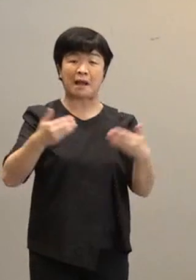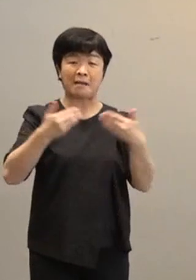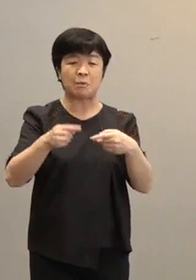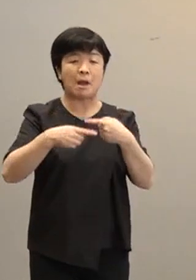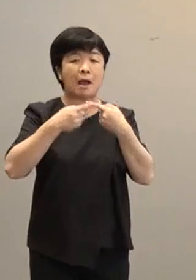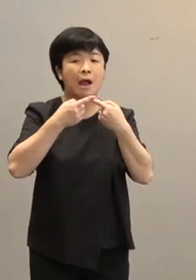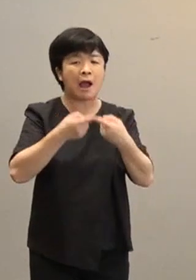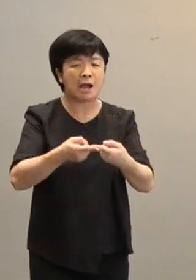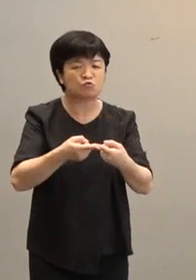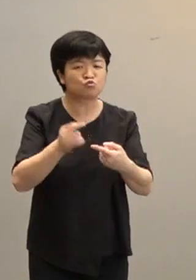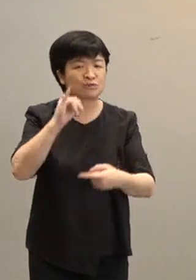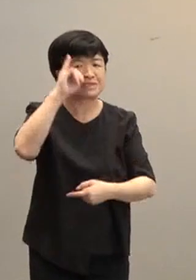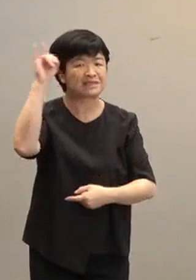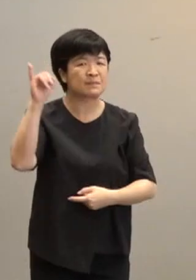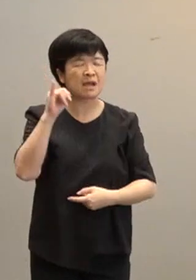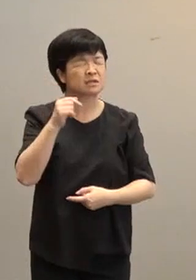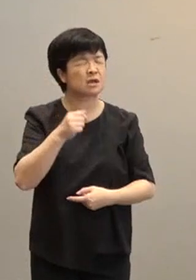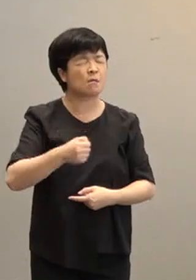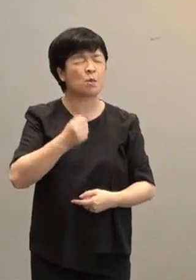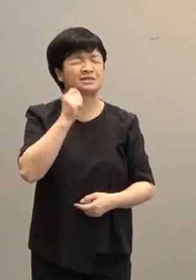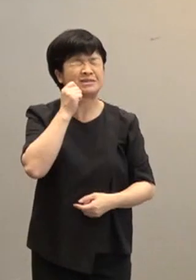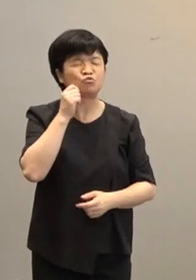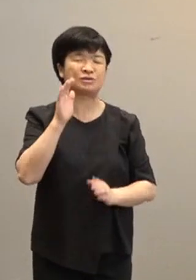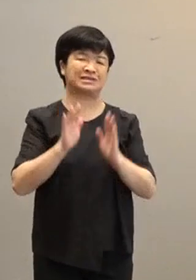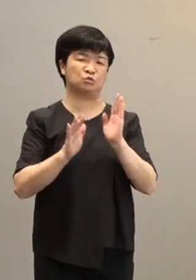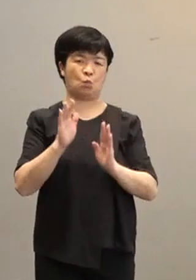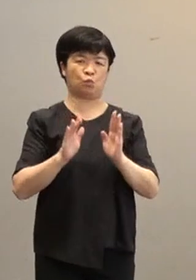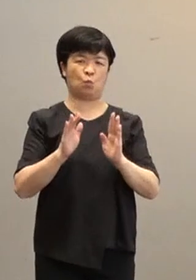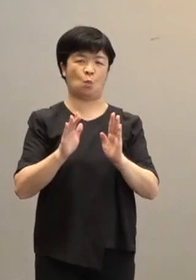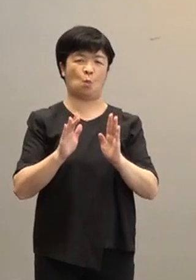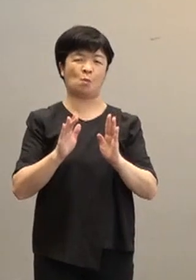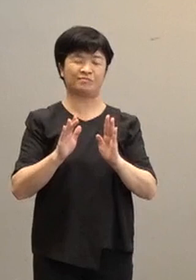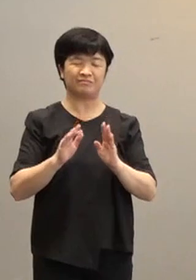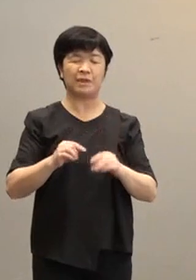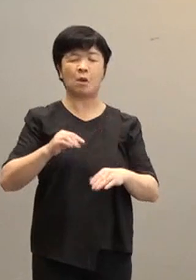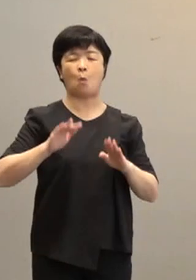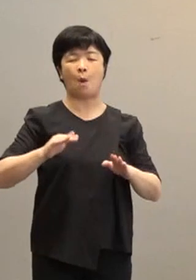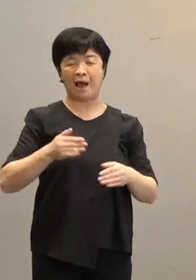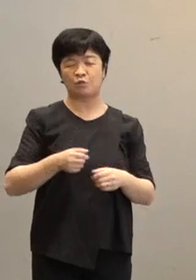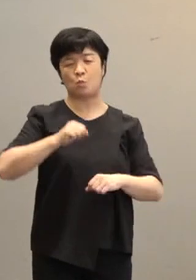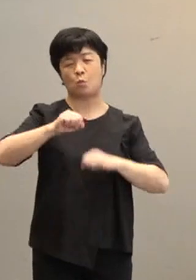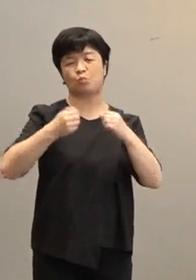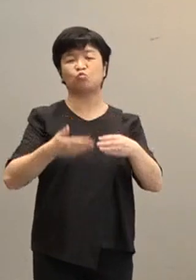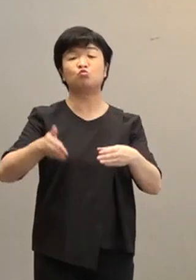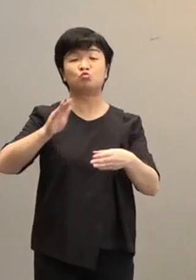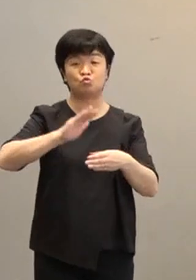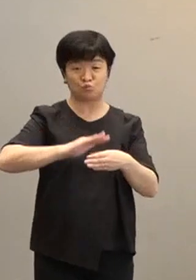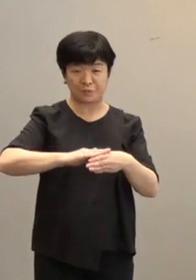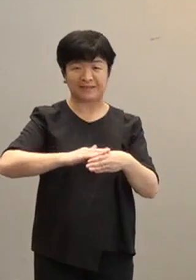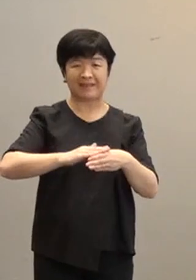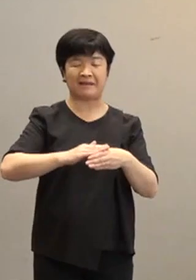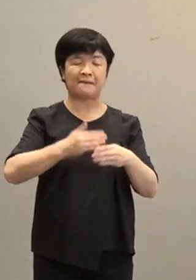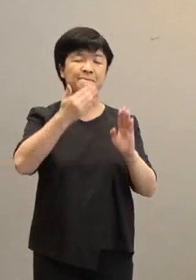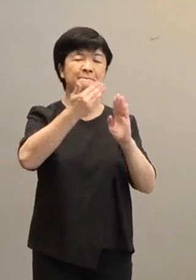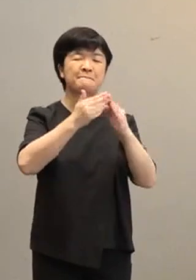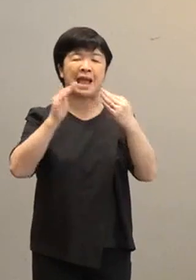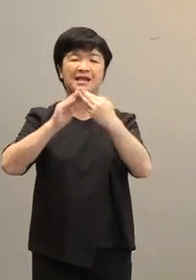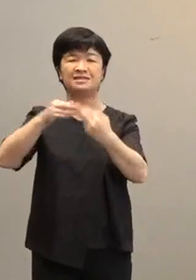っていますので、こういう、取り組みも含めてですね、できる限りこう街を作ってい